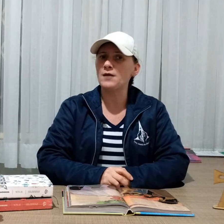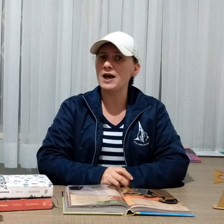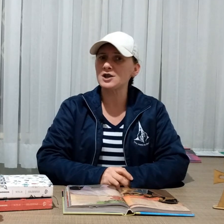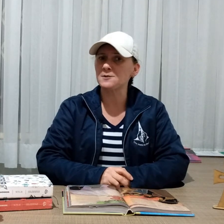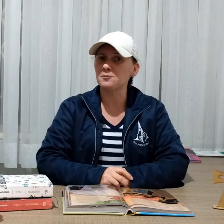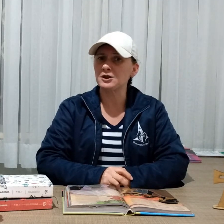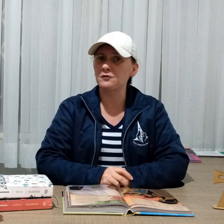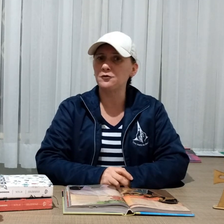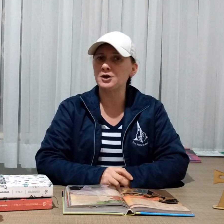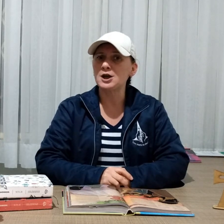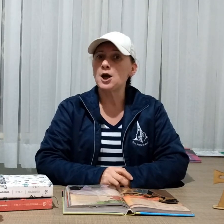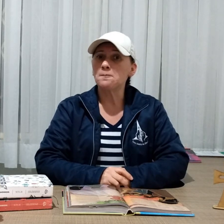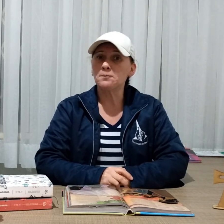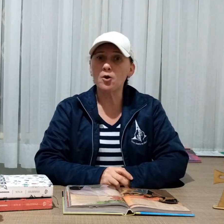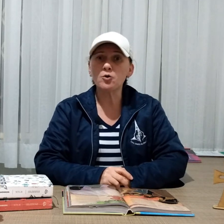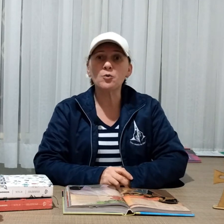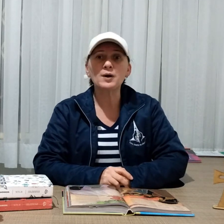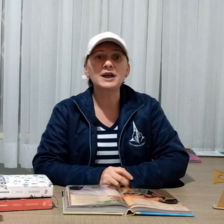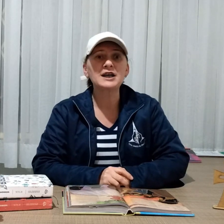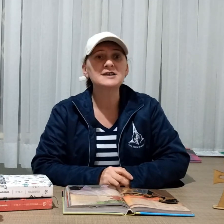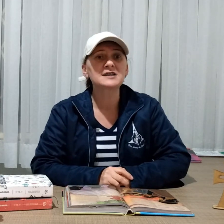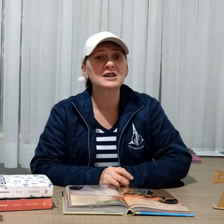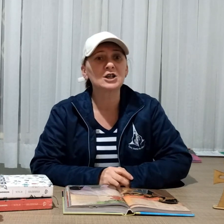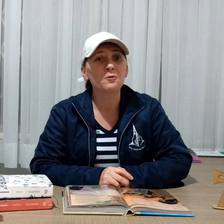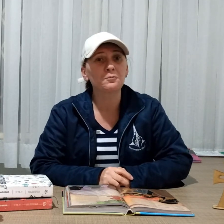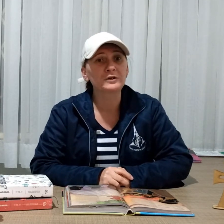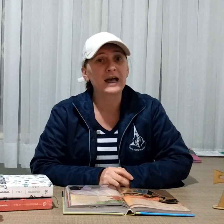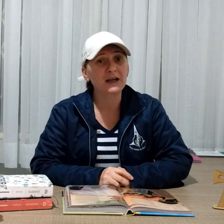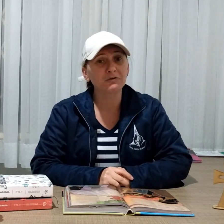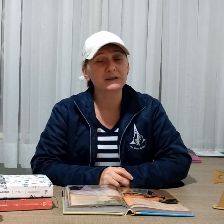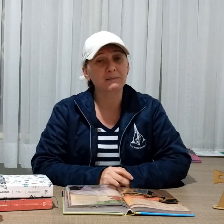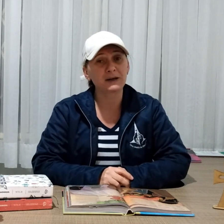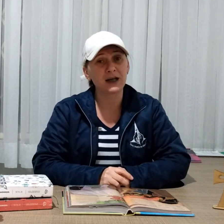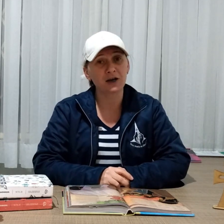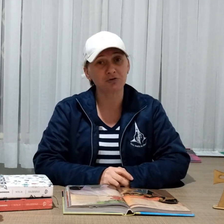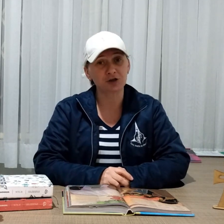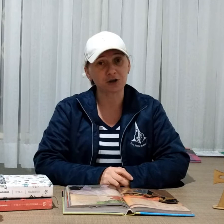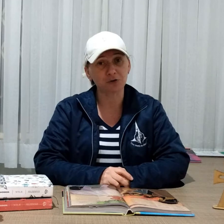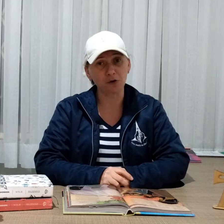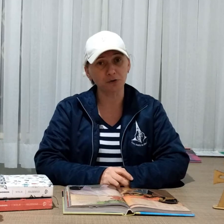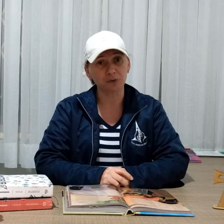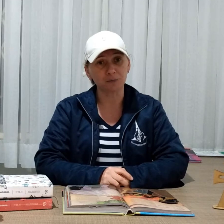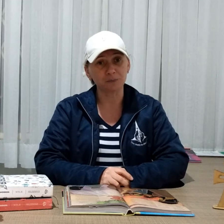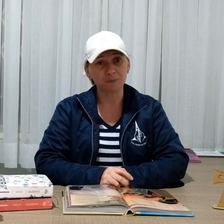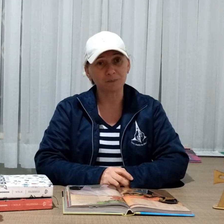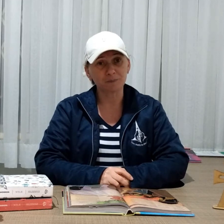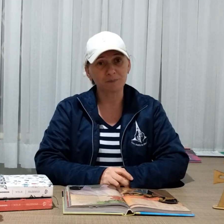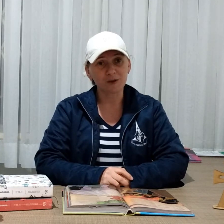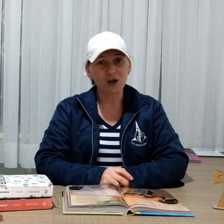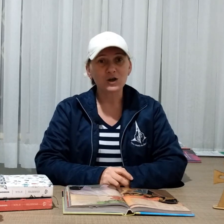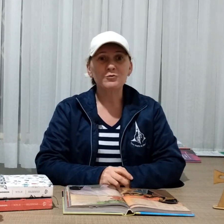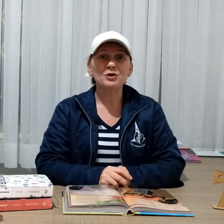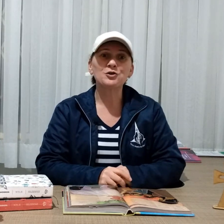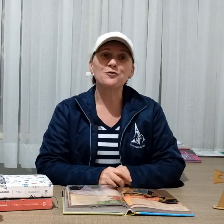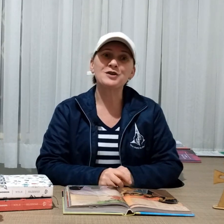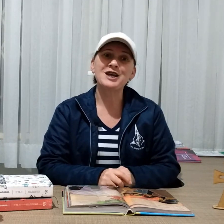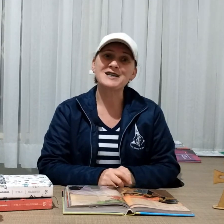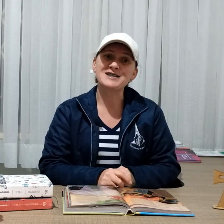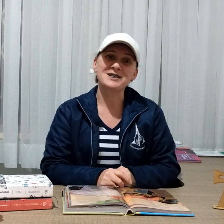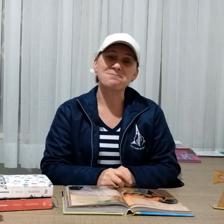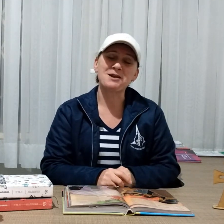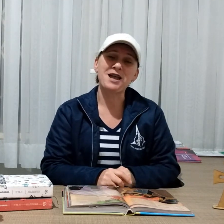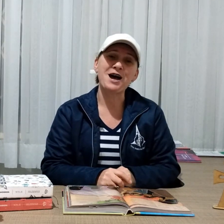com inveja porque fui bom com aqueles que não puderam trabalhar o dia todo? Quando